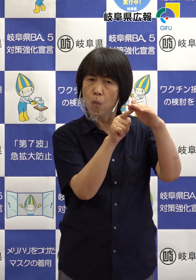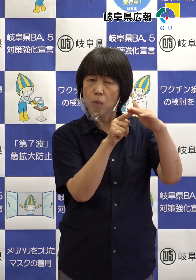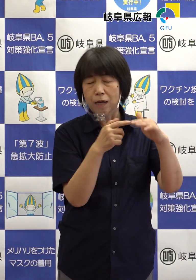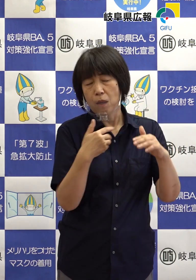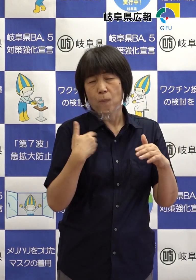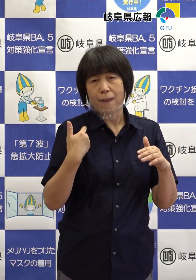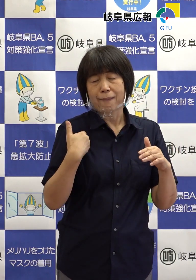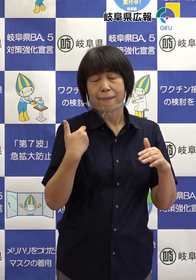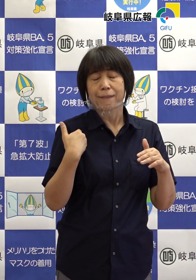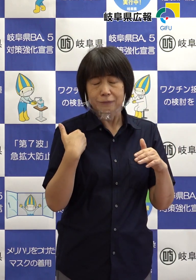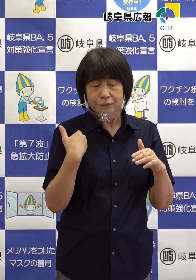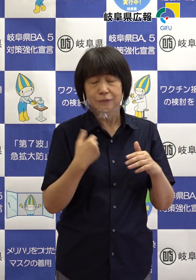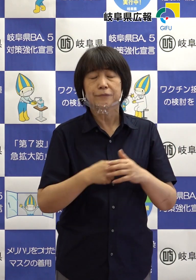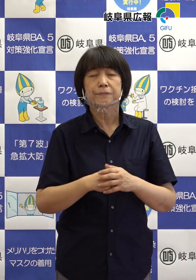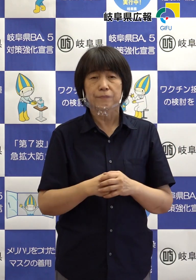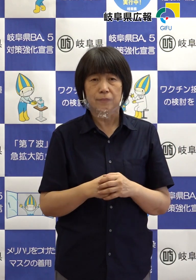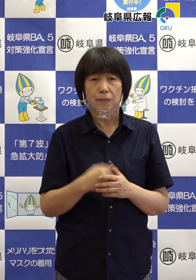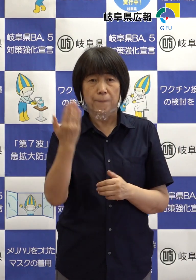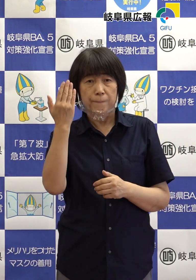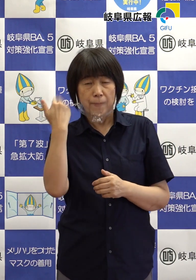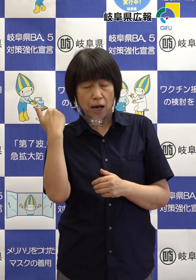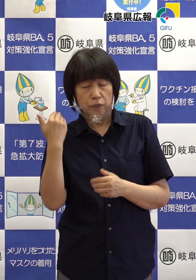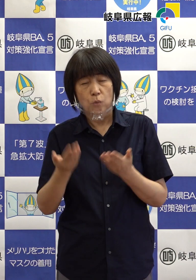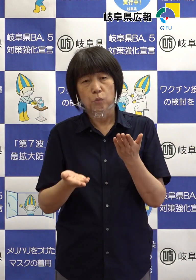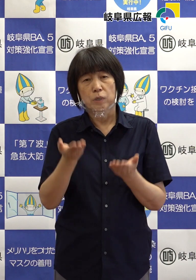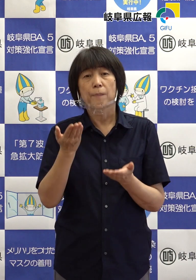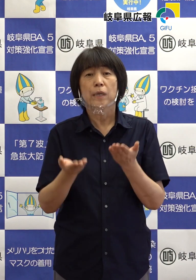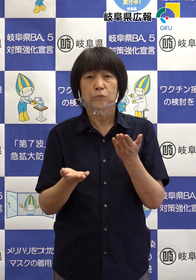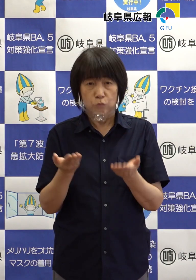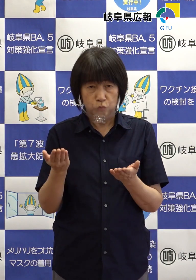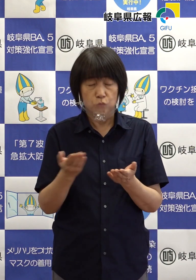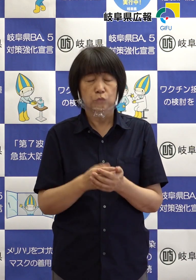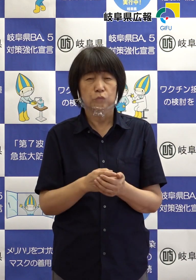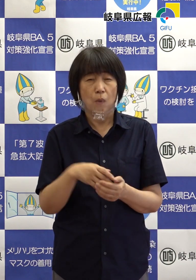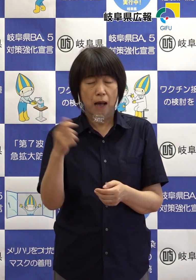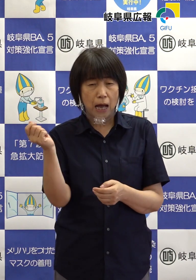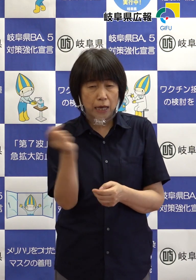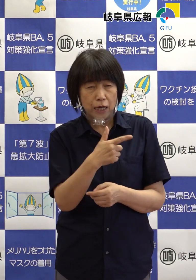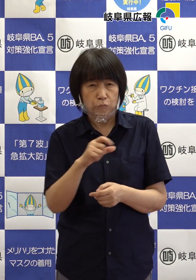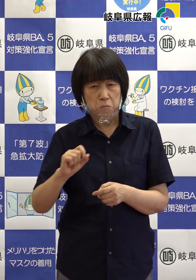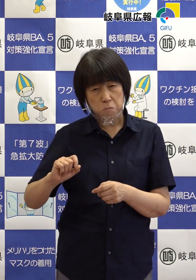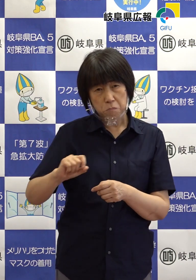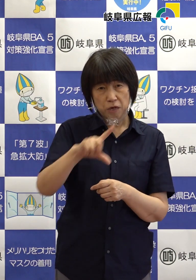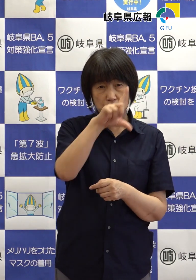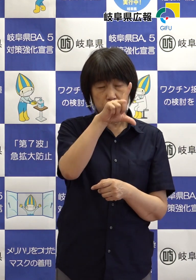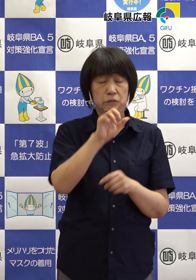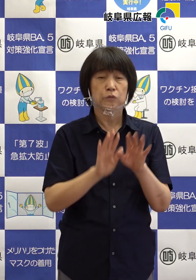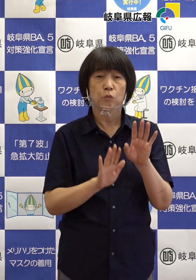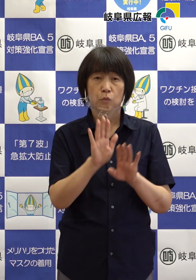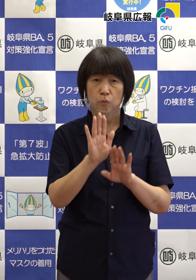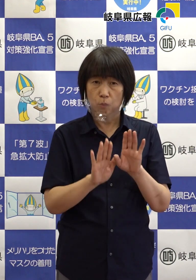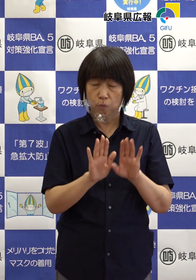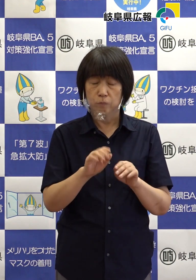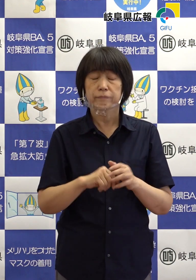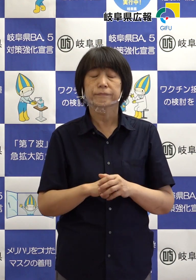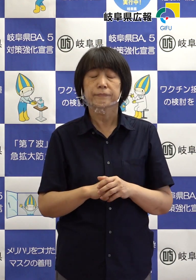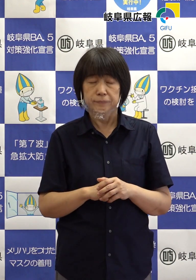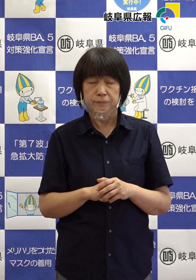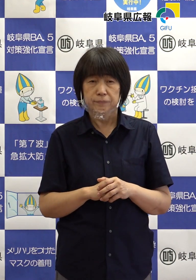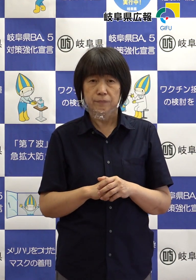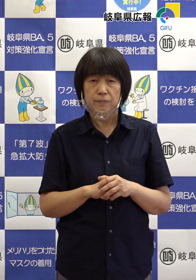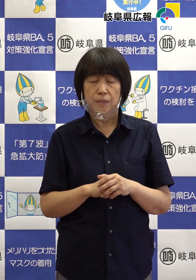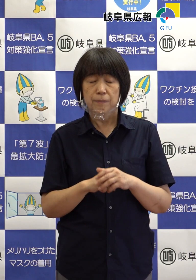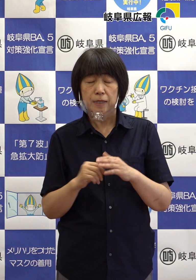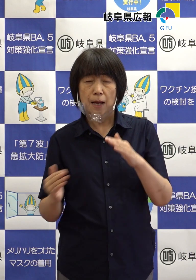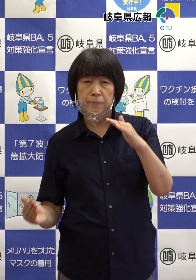大変な影響で過去の波に比べますとですね上がっているということとそれからまだんクリックまで来て横貼っ